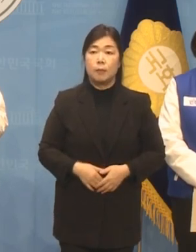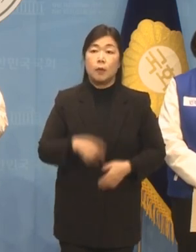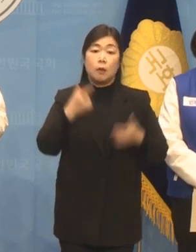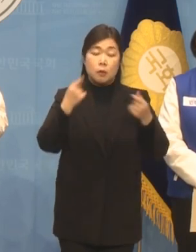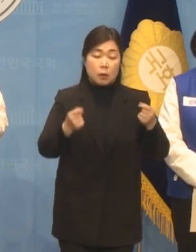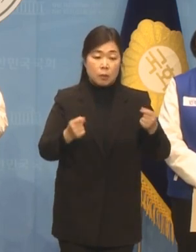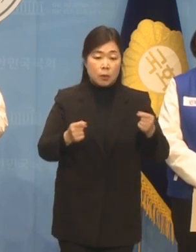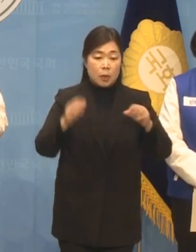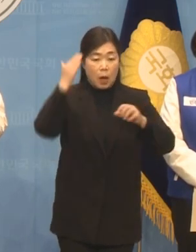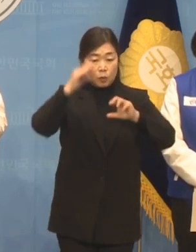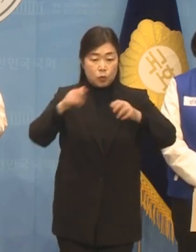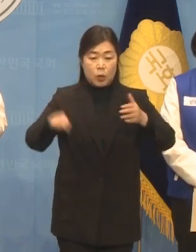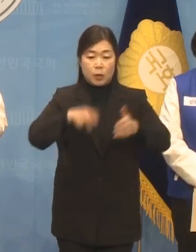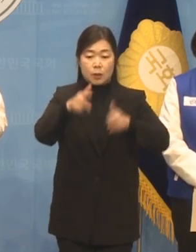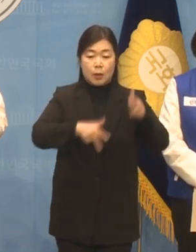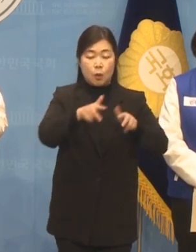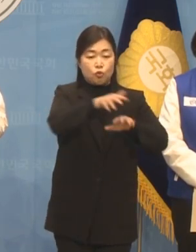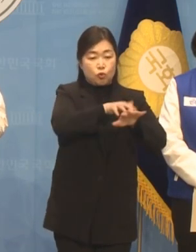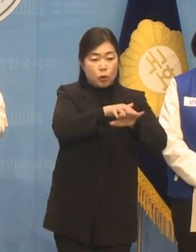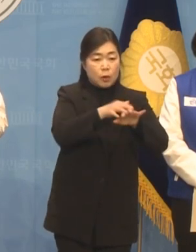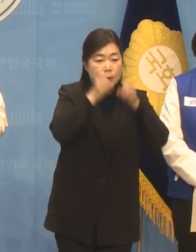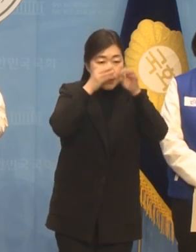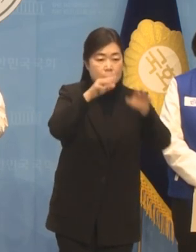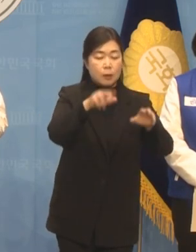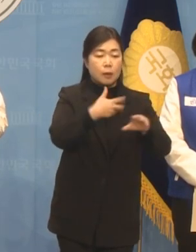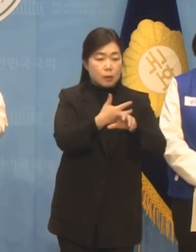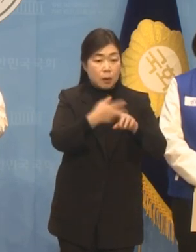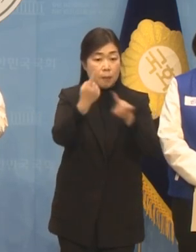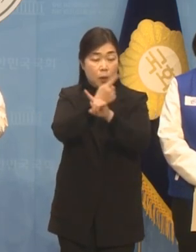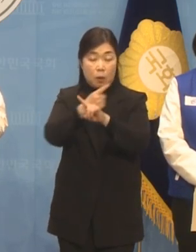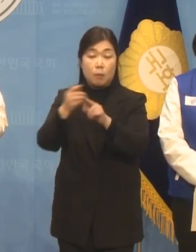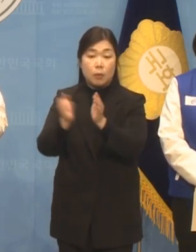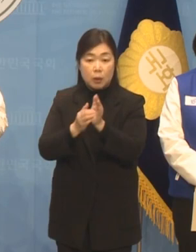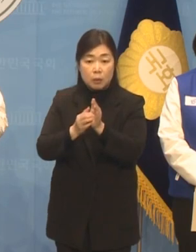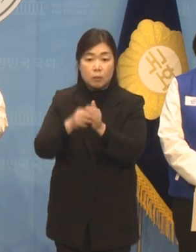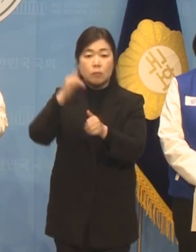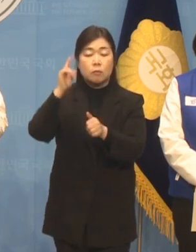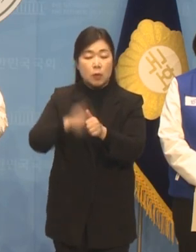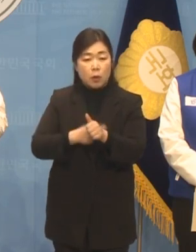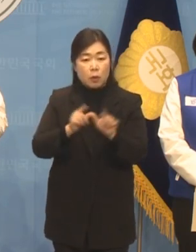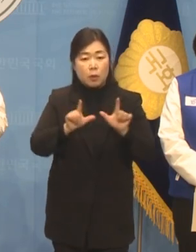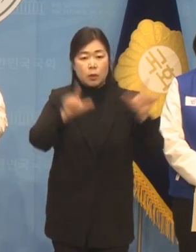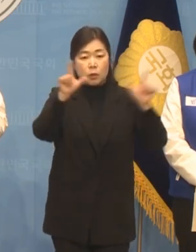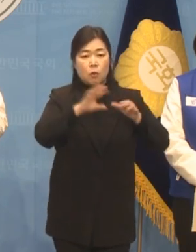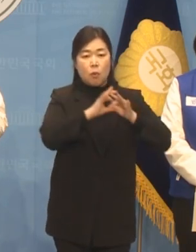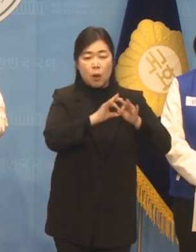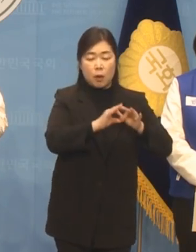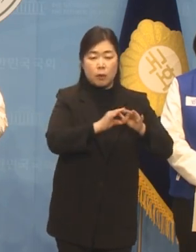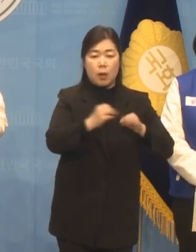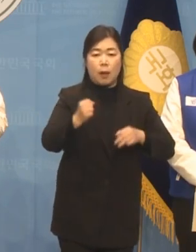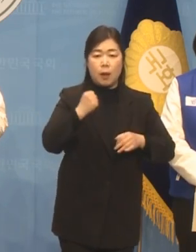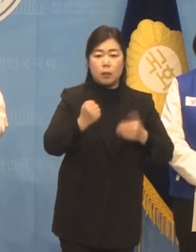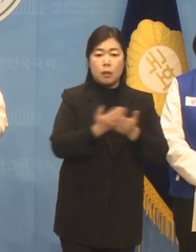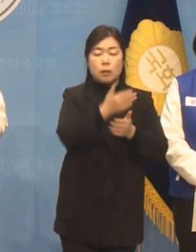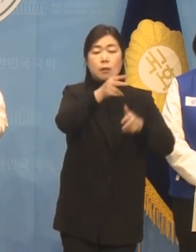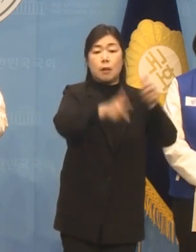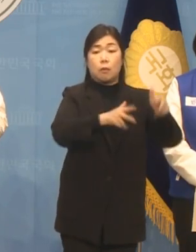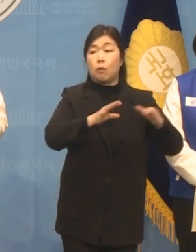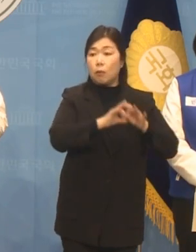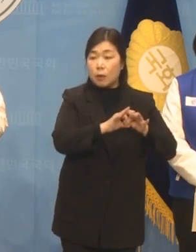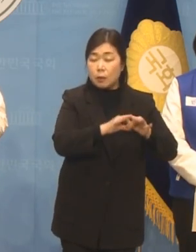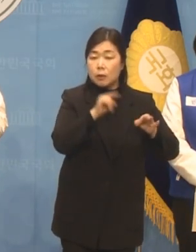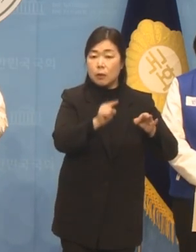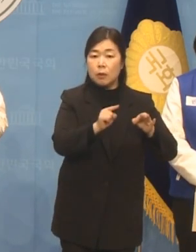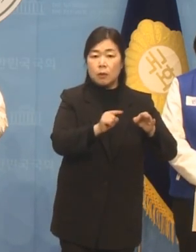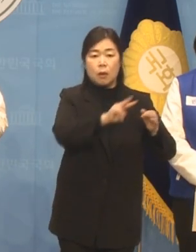같이 국내 산업 구조를 혁신형으로 대전환하고 기후 위기에 대비한 에너지 발전 산업 등의